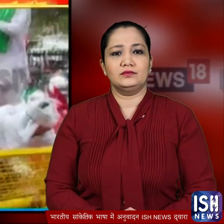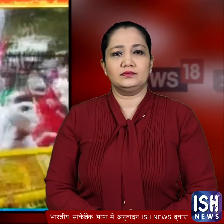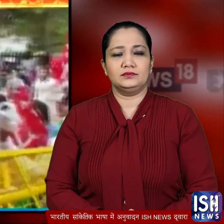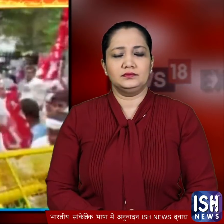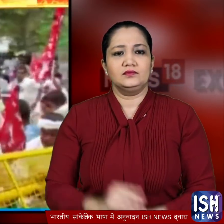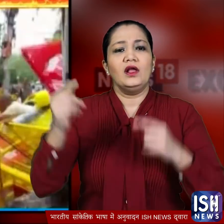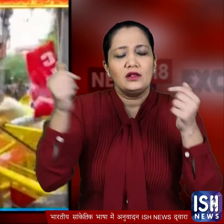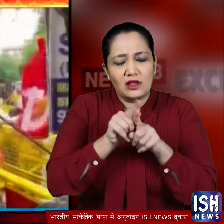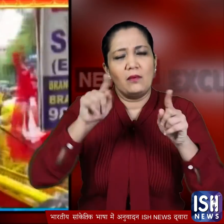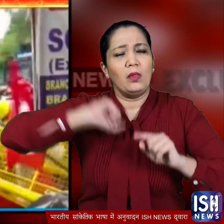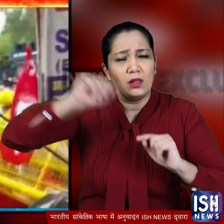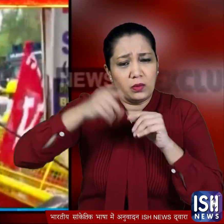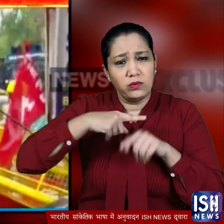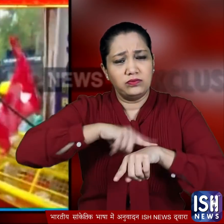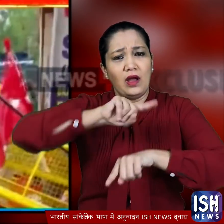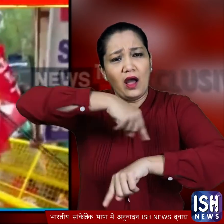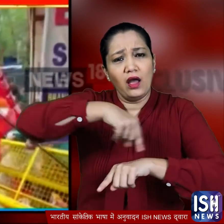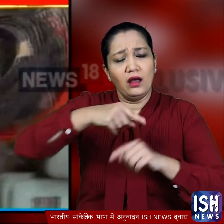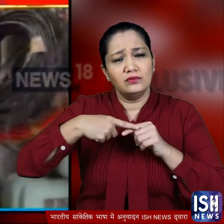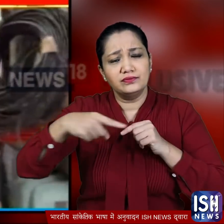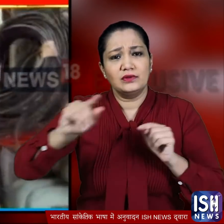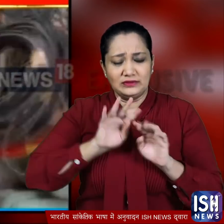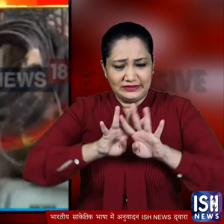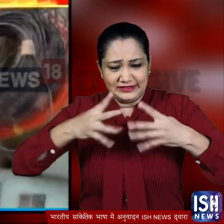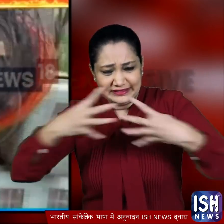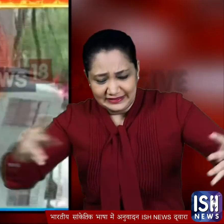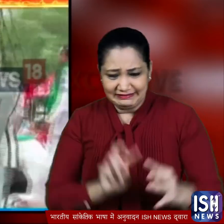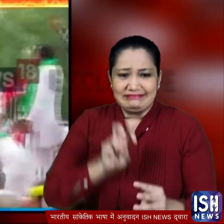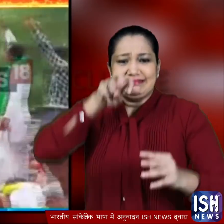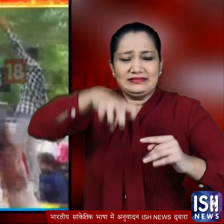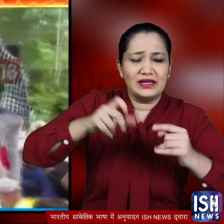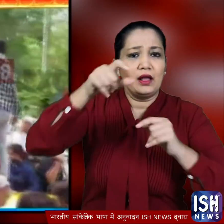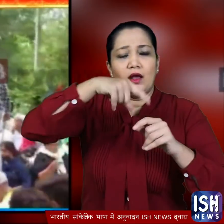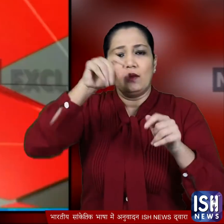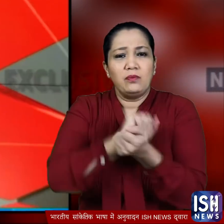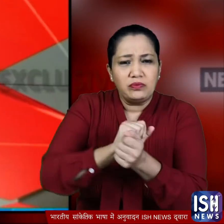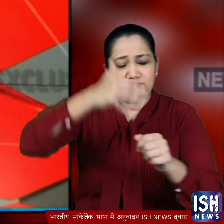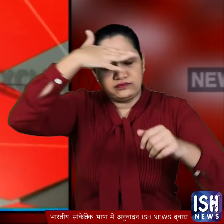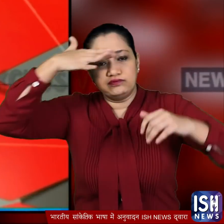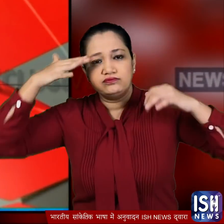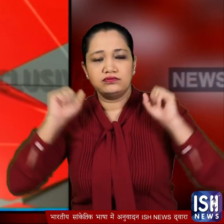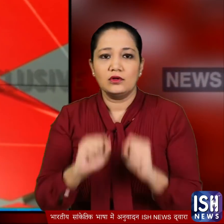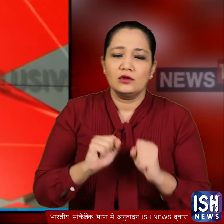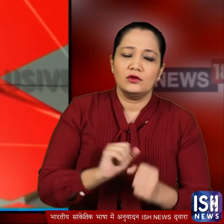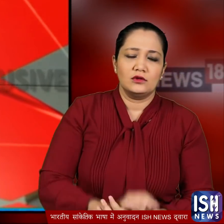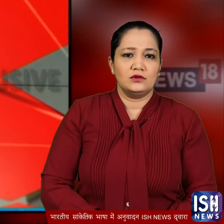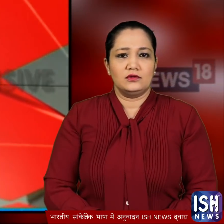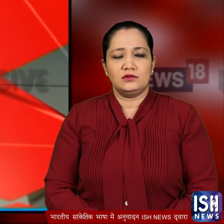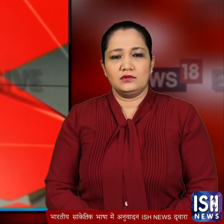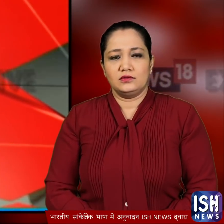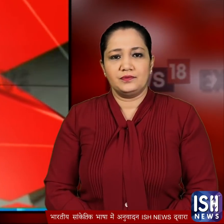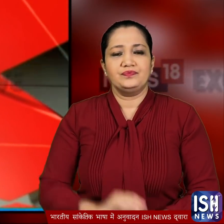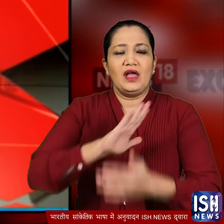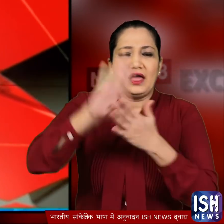ही ये हंगामा चलता रहा। ऐसे में बैरिकेड पर चढ़े किसानों को रोकने में पुलिस वालों के भी पसीने छूट गए। सौभाग्य की बात है कि हरियाणा के किसानों